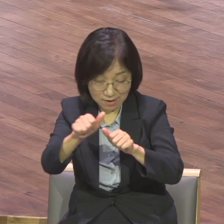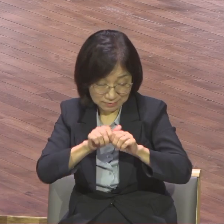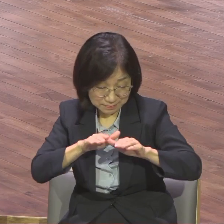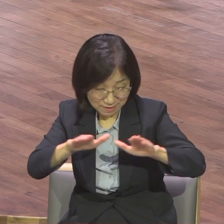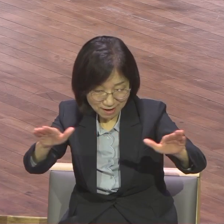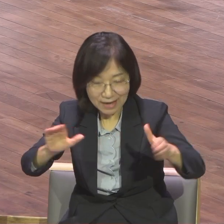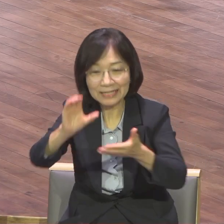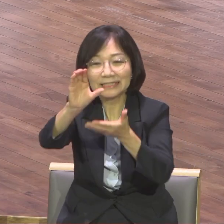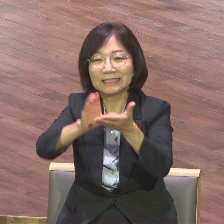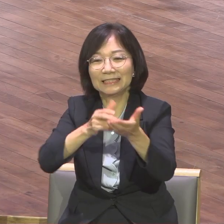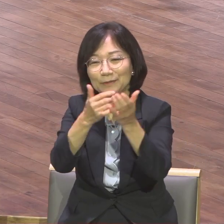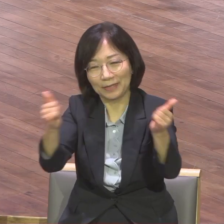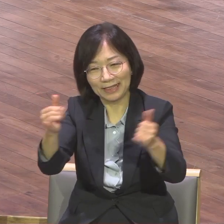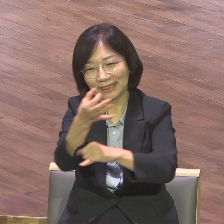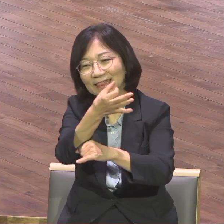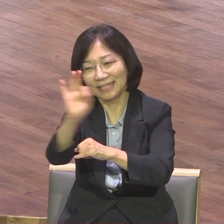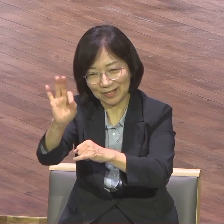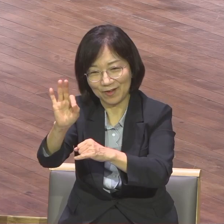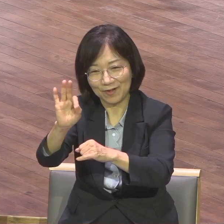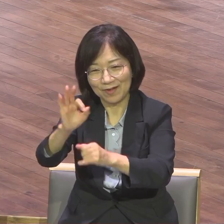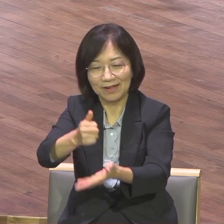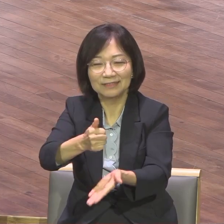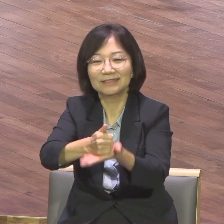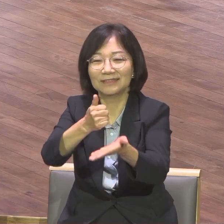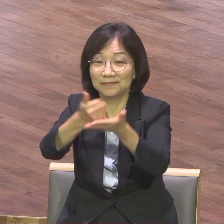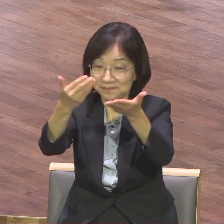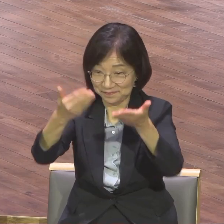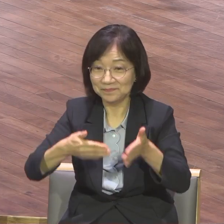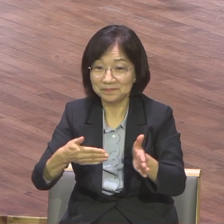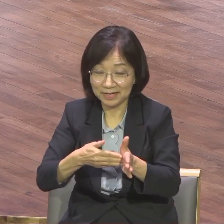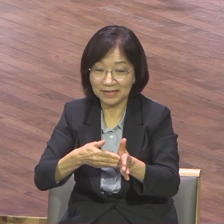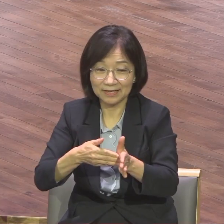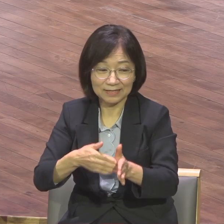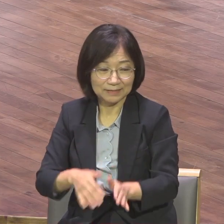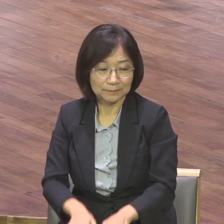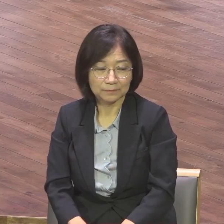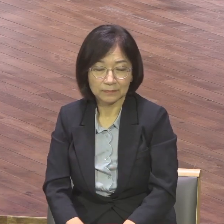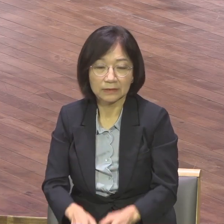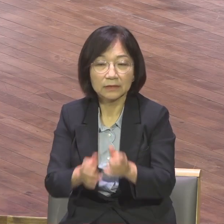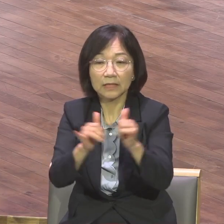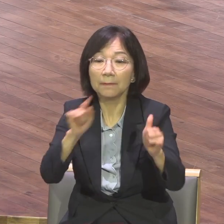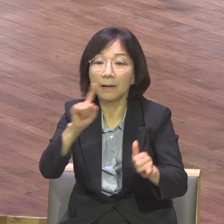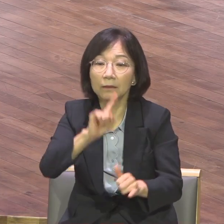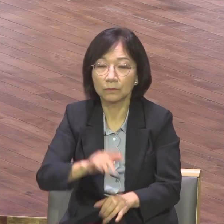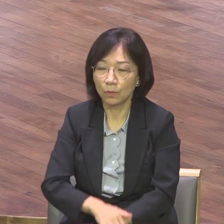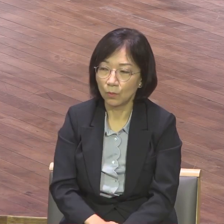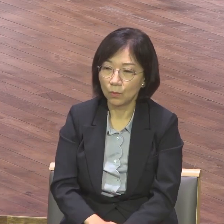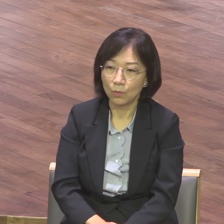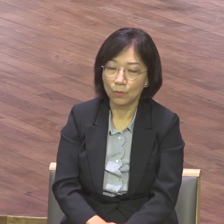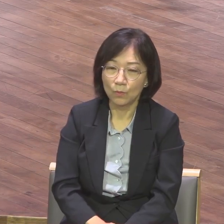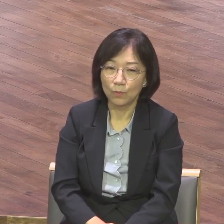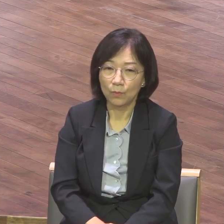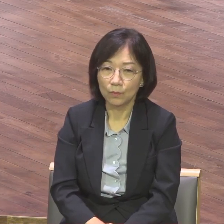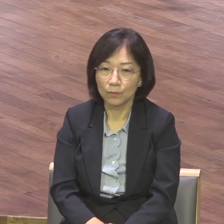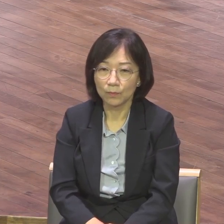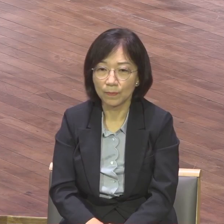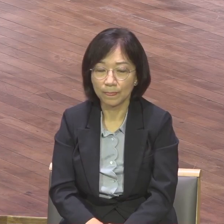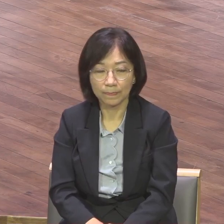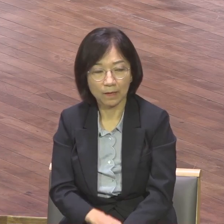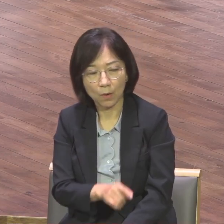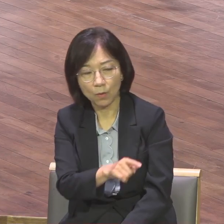그러한 이 별칭을 불리게 되었습니다. 한마디로 저분들은 그 당시 그리스도인들은